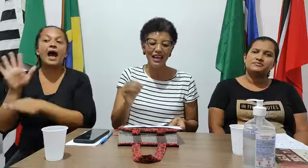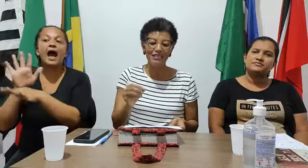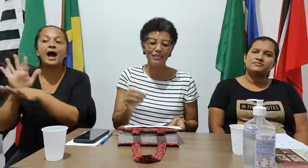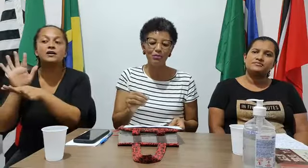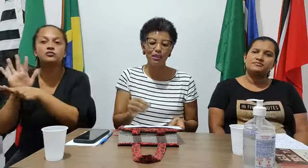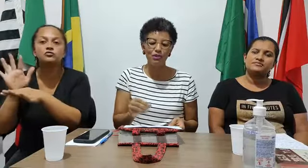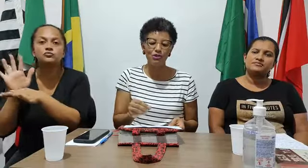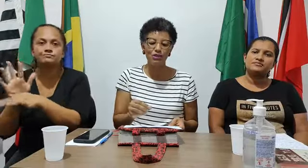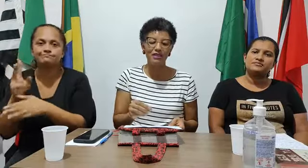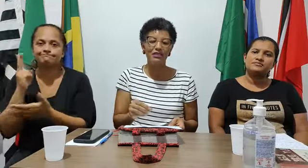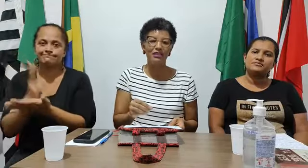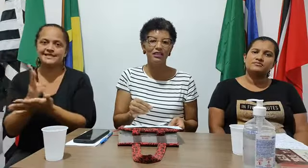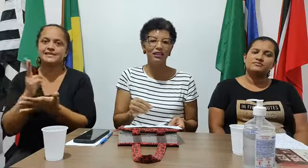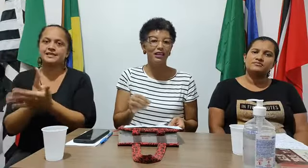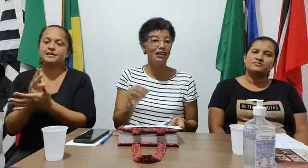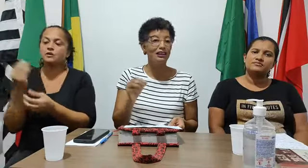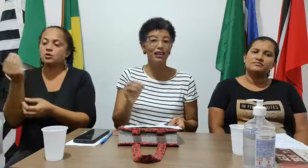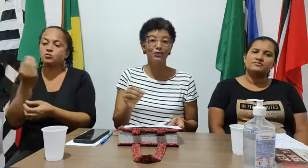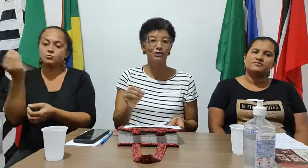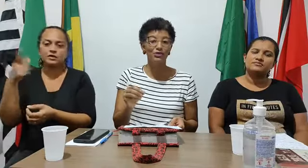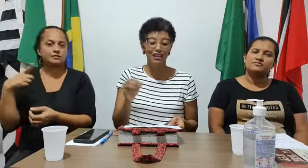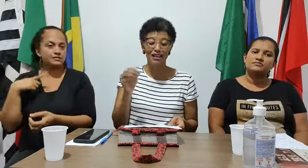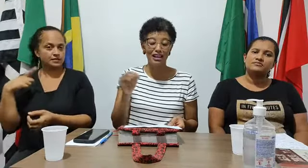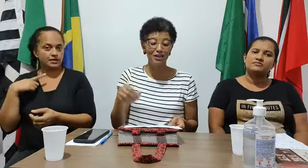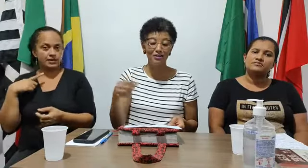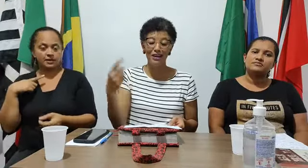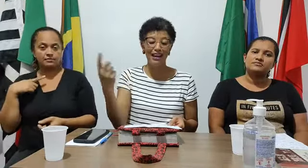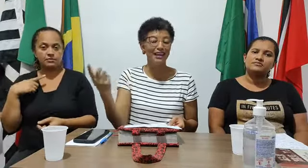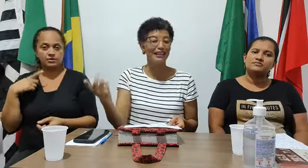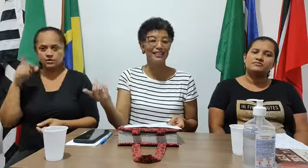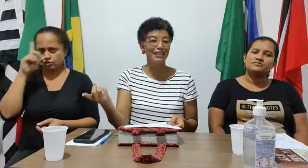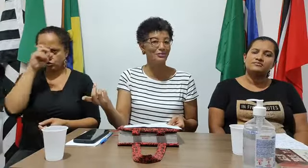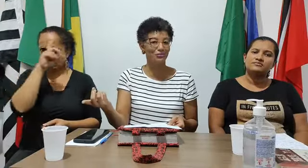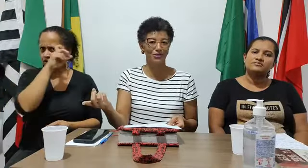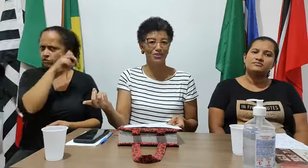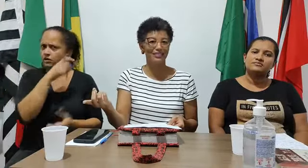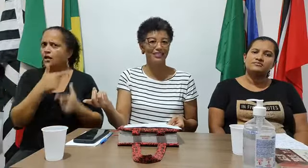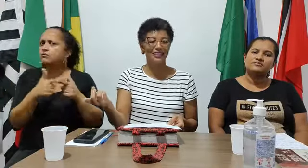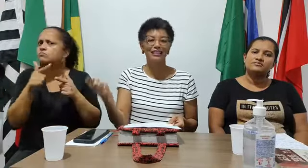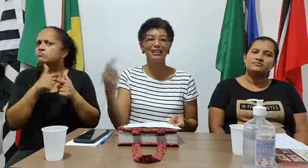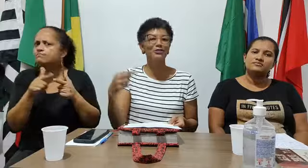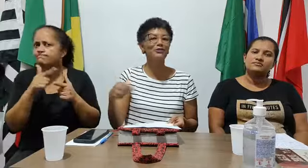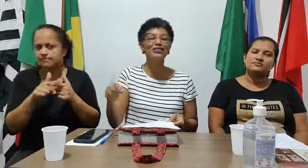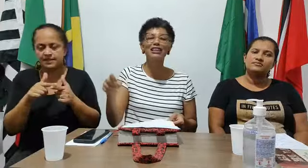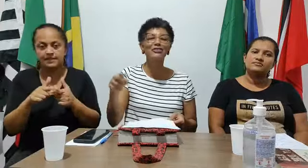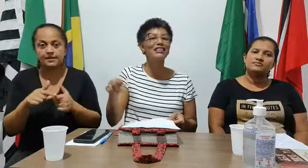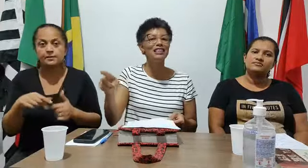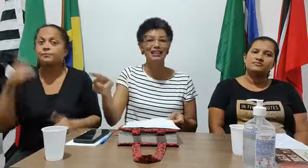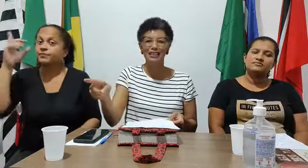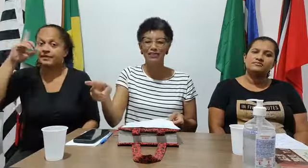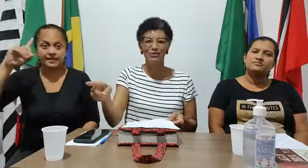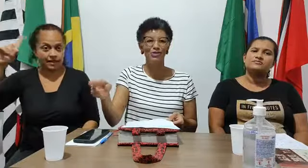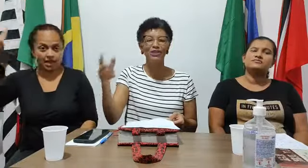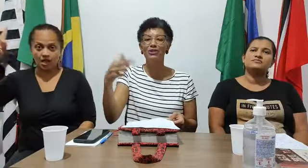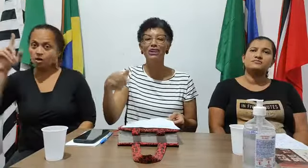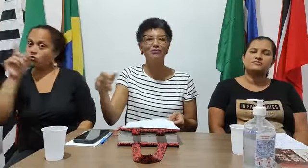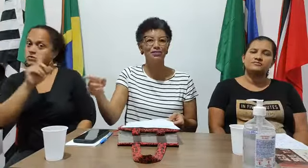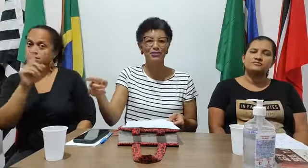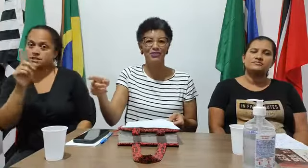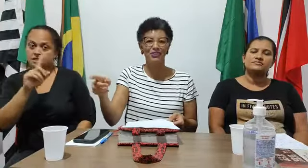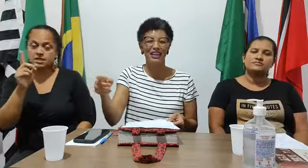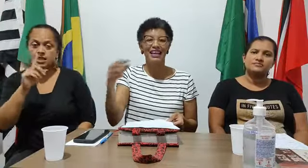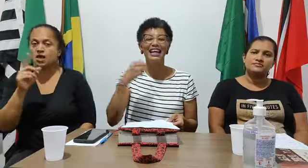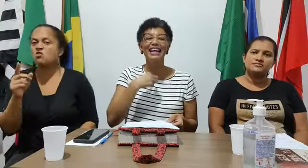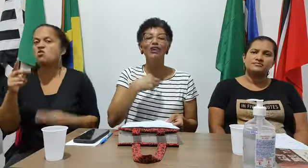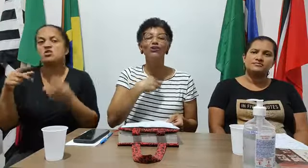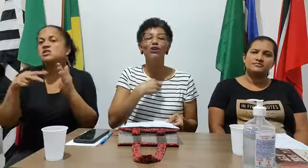presente nas tribulações. E Deus não é segundo. Deus não está em segundo, não é